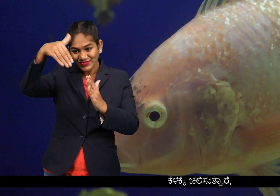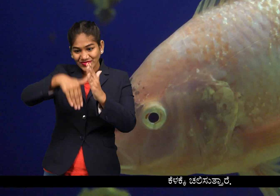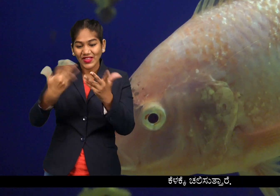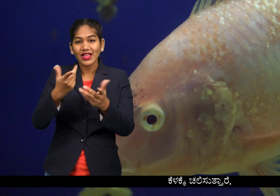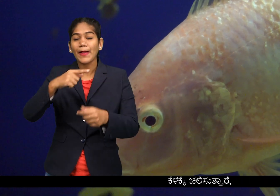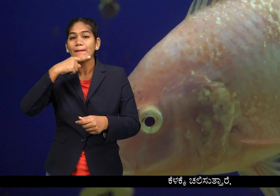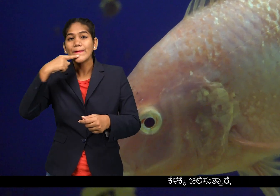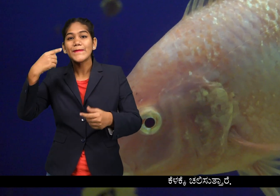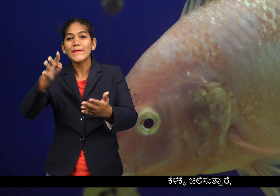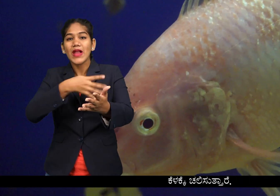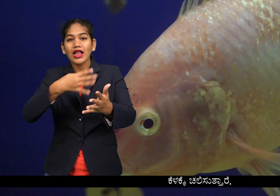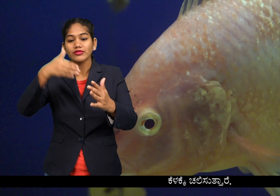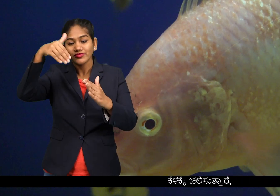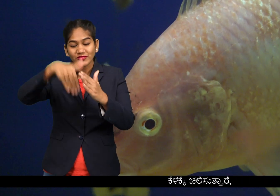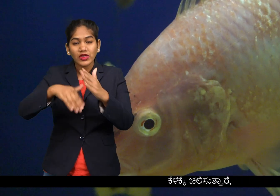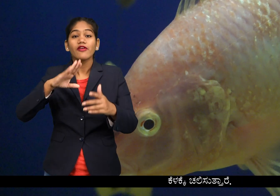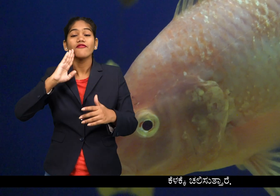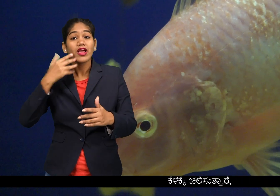ಚಲಿಸುತ್ತಾರೆ.